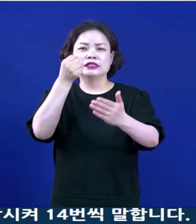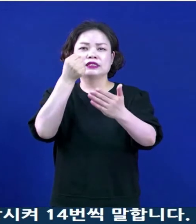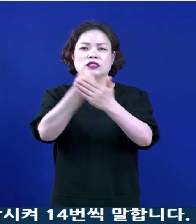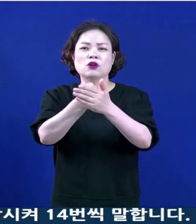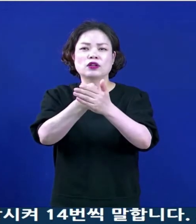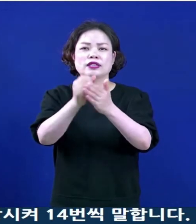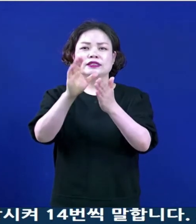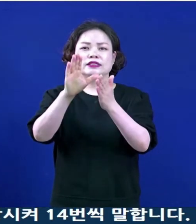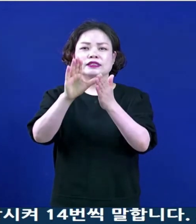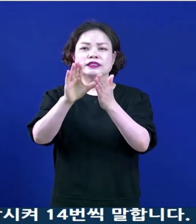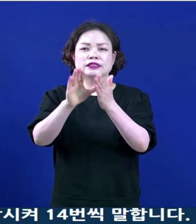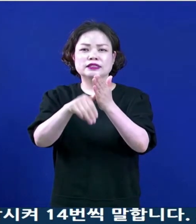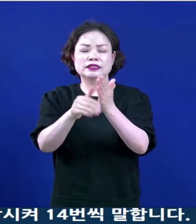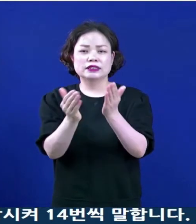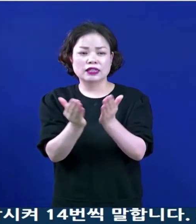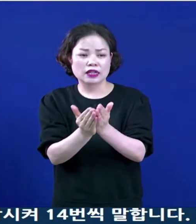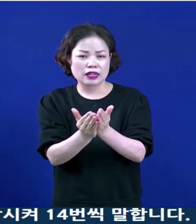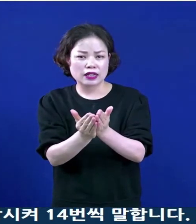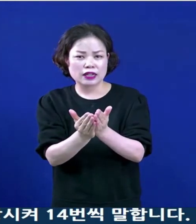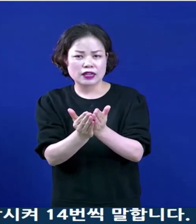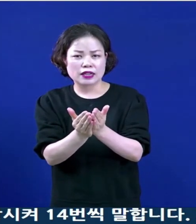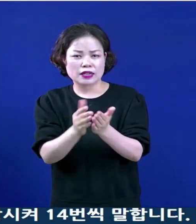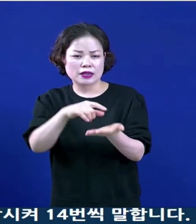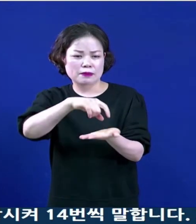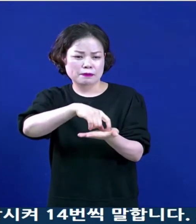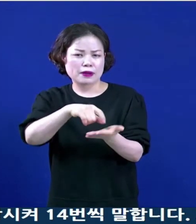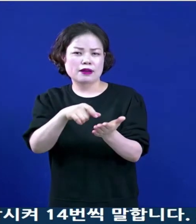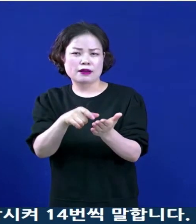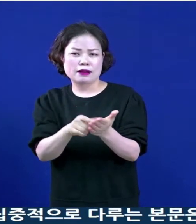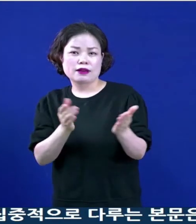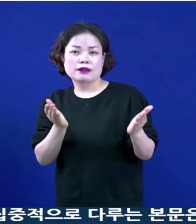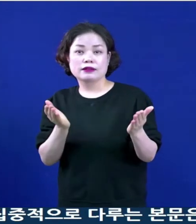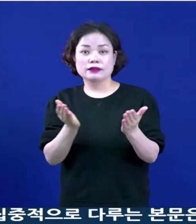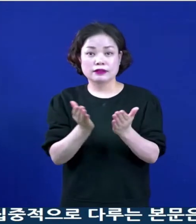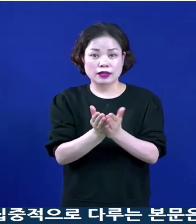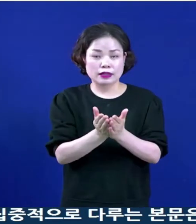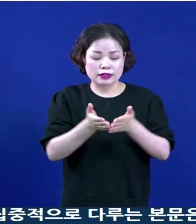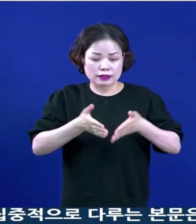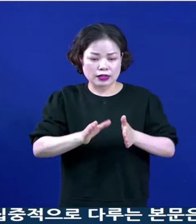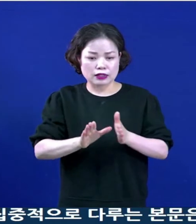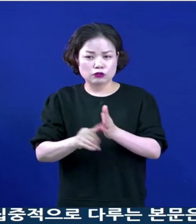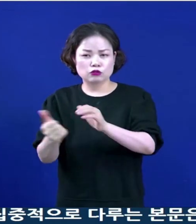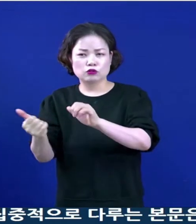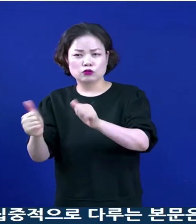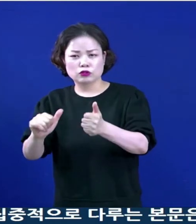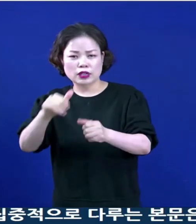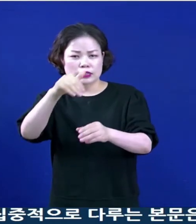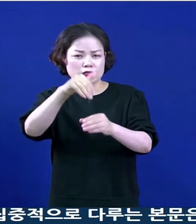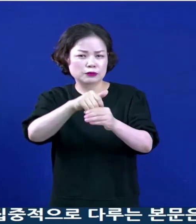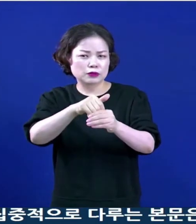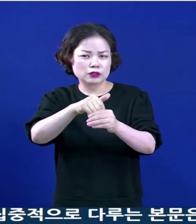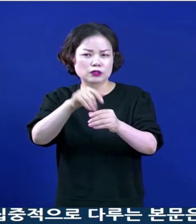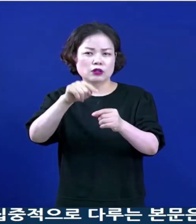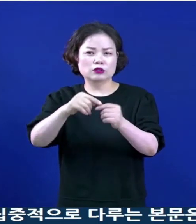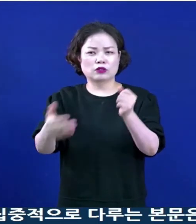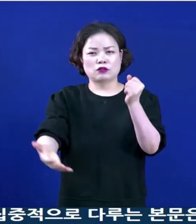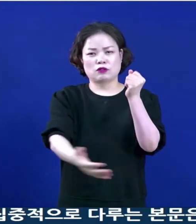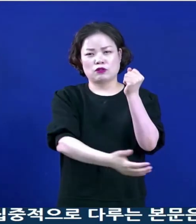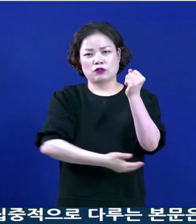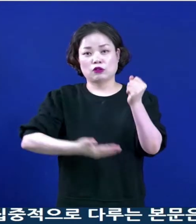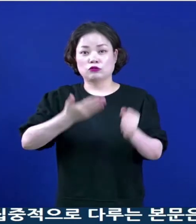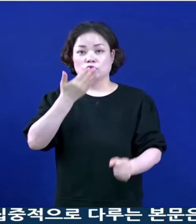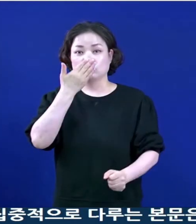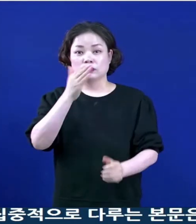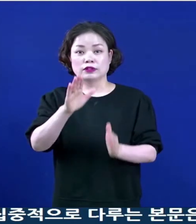때, 알맞은 때에 어떤 일이 일어난다는 것입니다. 날 때가 있고 죽을 때가 있고 심을 때가 있고 심은 것을 뽑을 때가